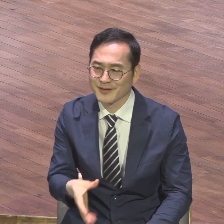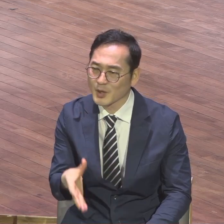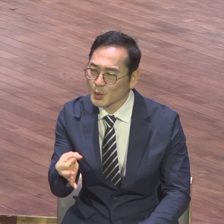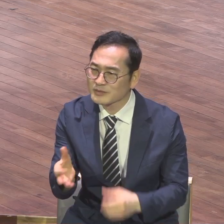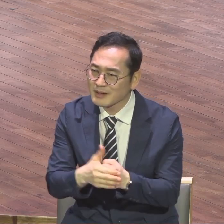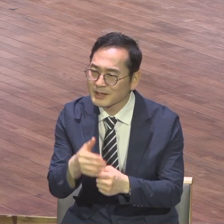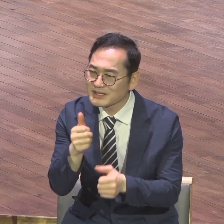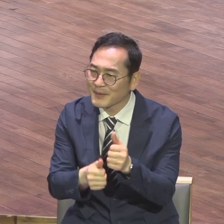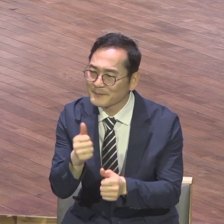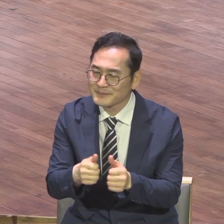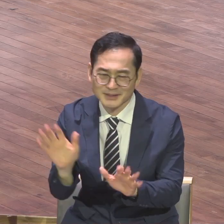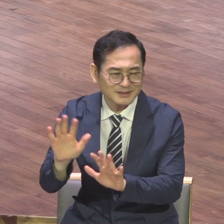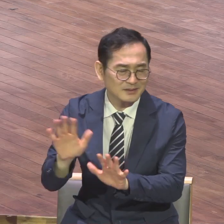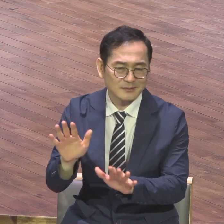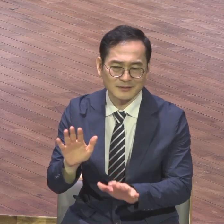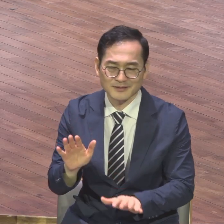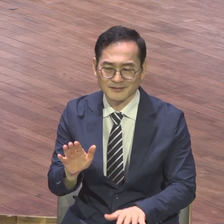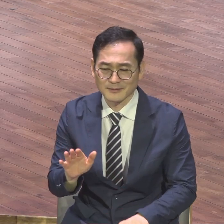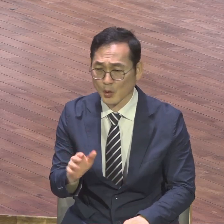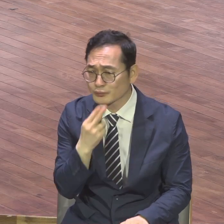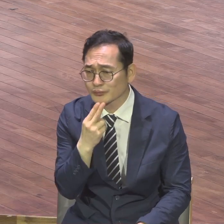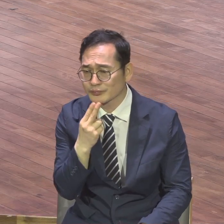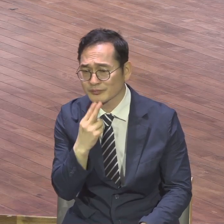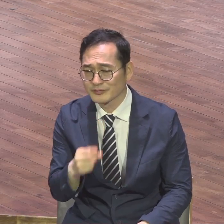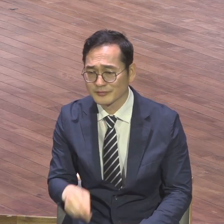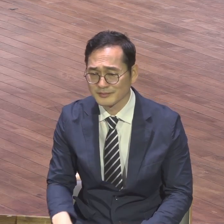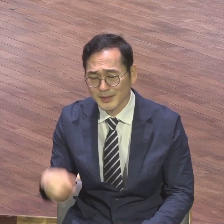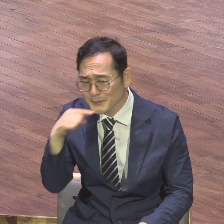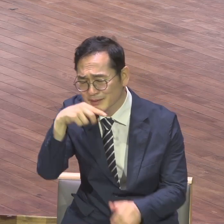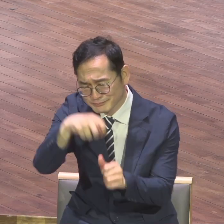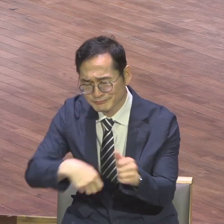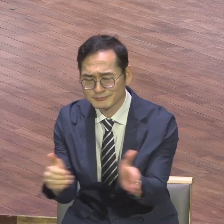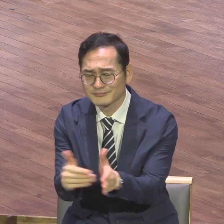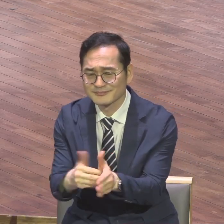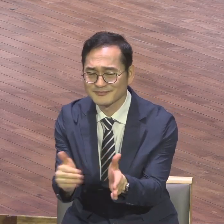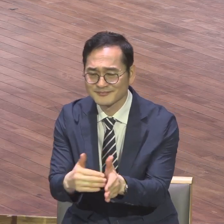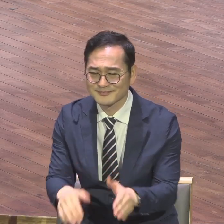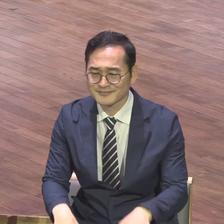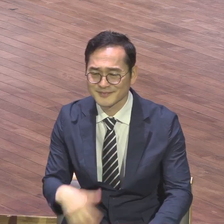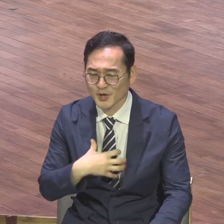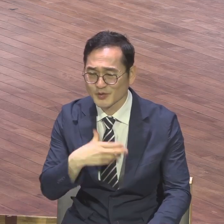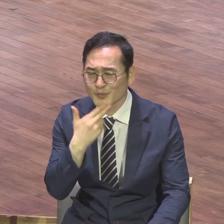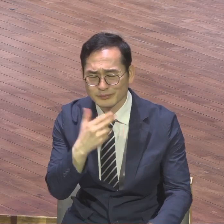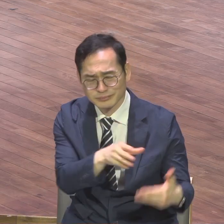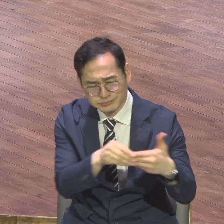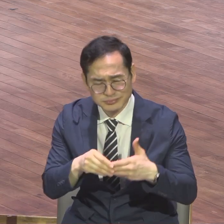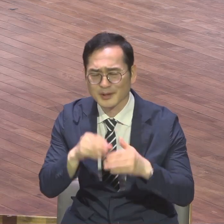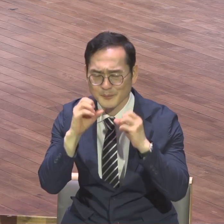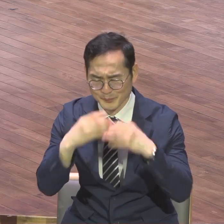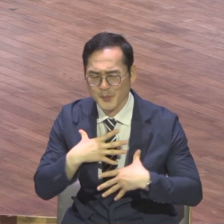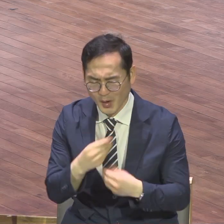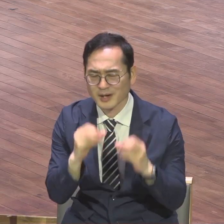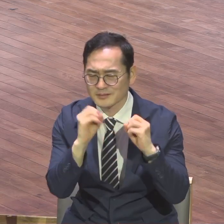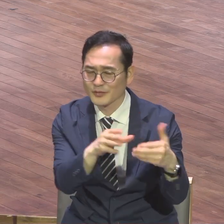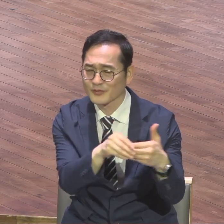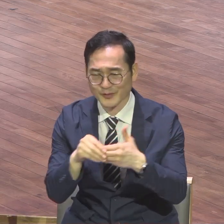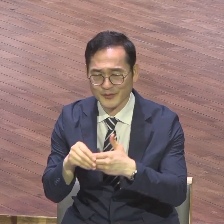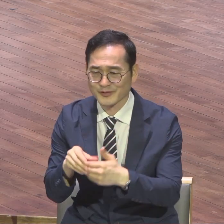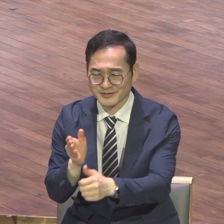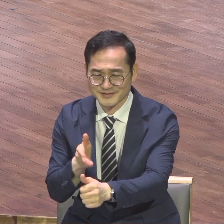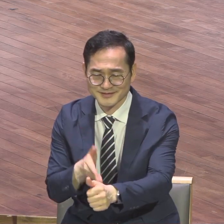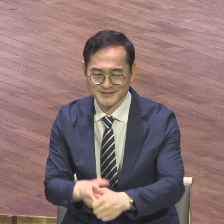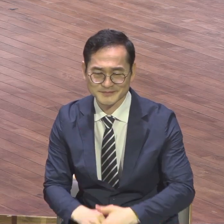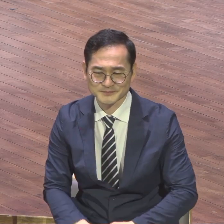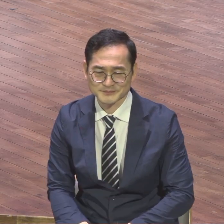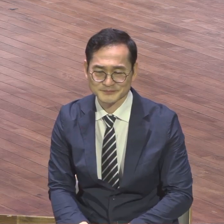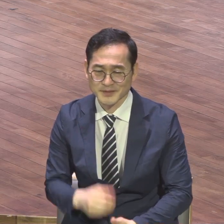영계 모든 성도들 삶 속에서 하나님 말씀이 점점 왕성하여 여러분 속에 말씀이